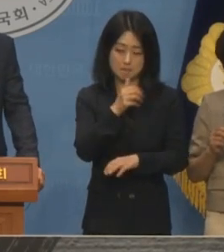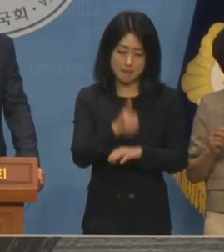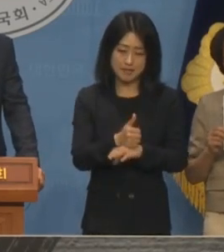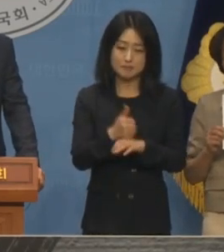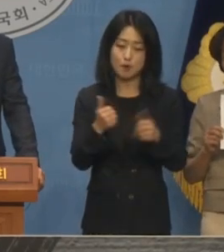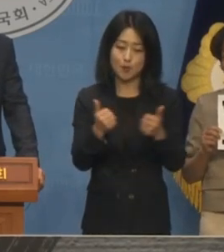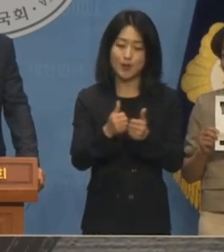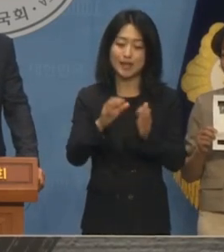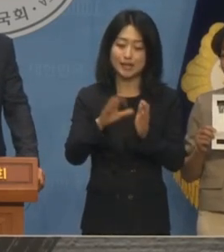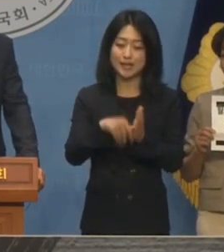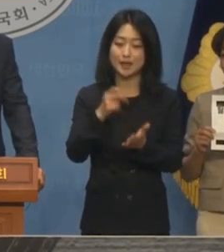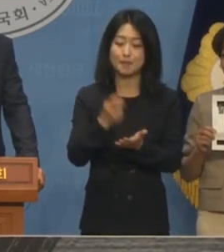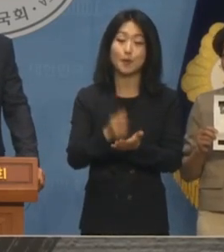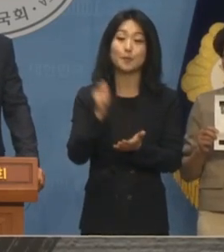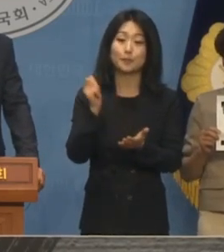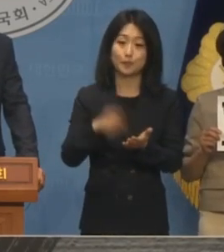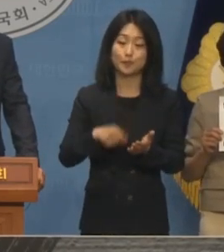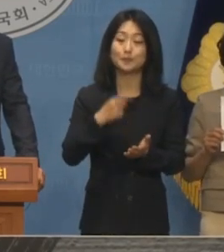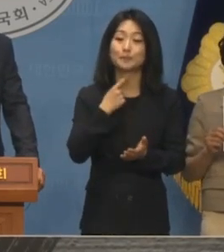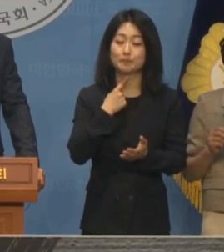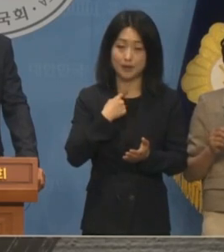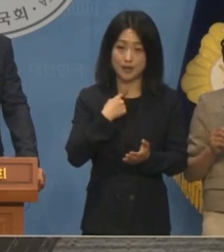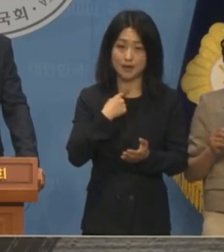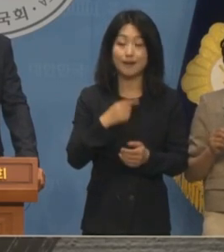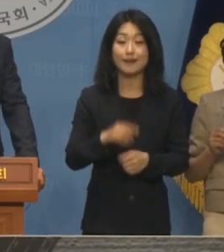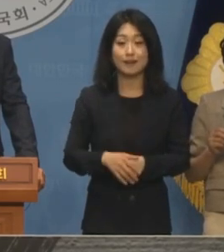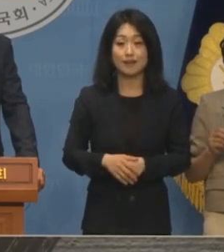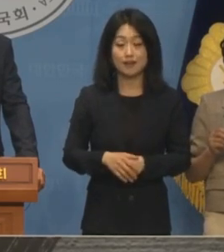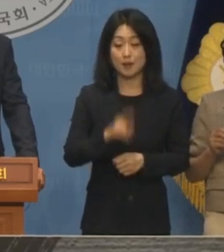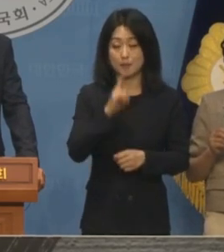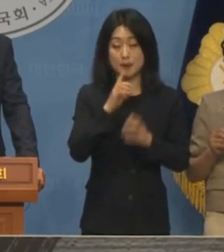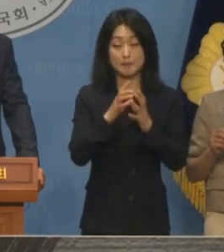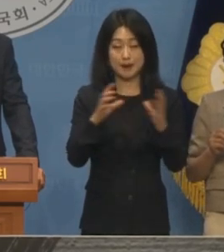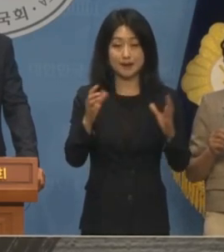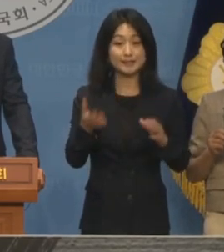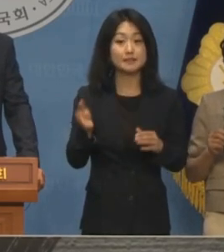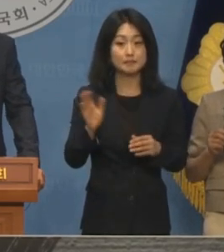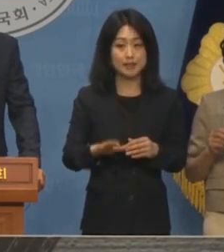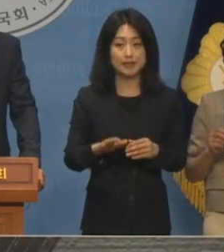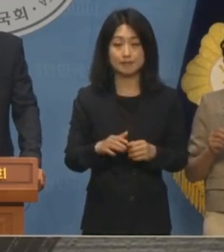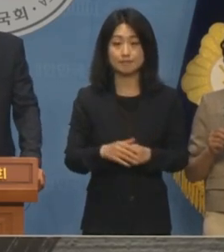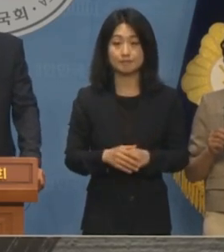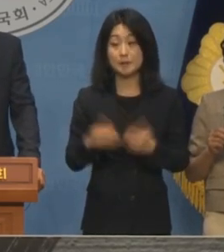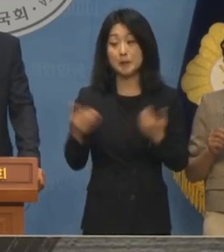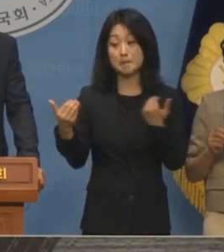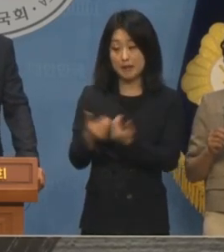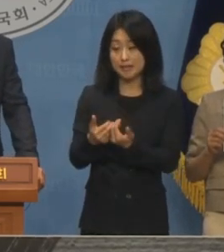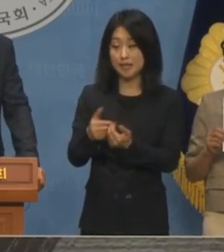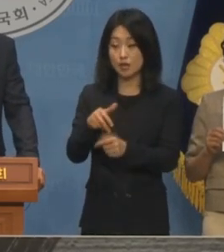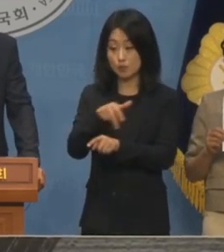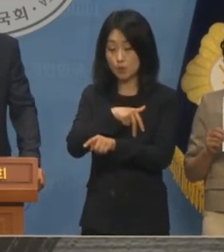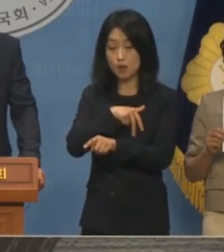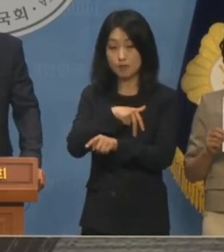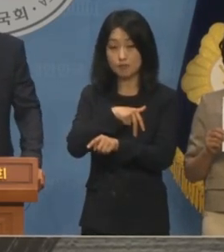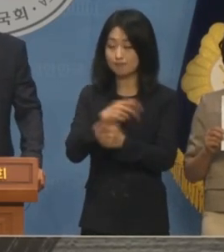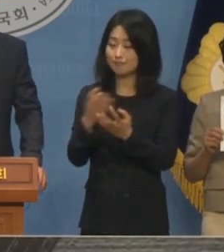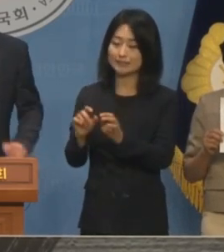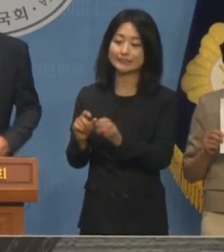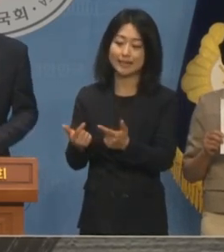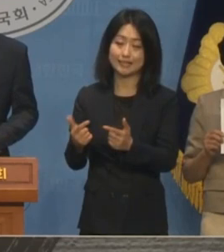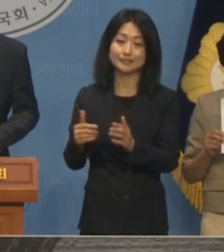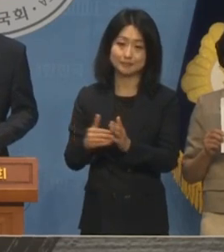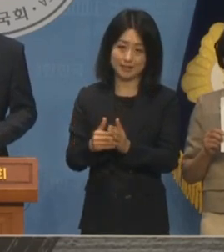이 조례안을 통과시켰습니다. 상당한 논란이 있었음에도 불구하고 반대하는 의원님들이 그렇게